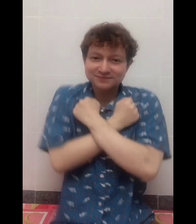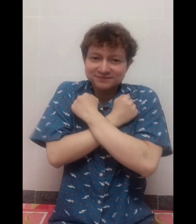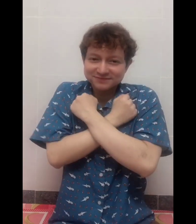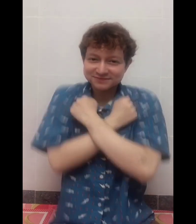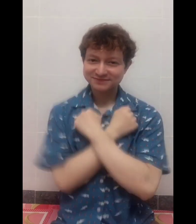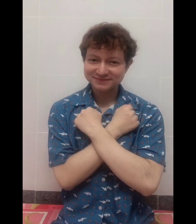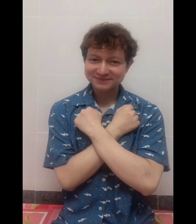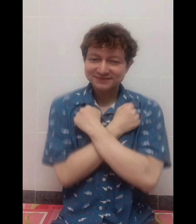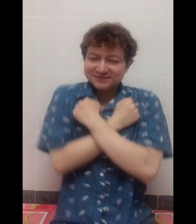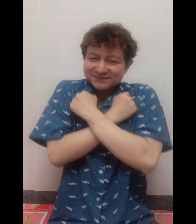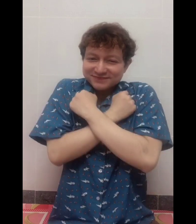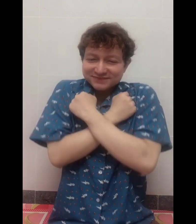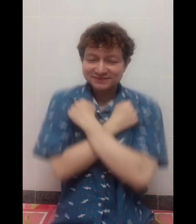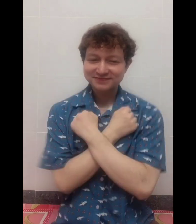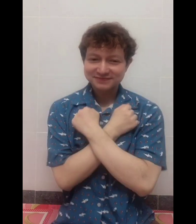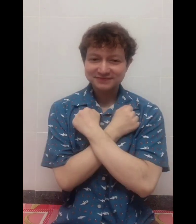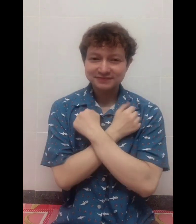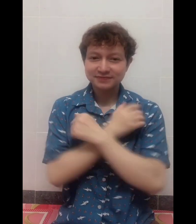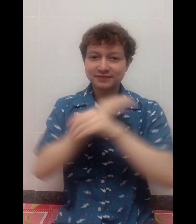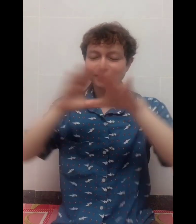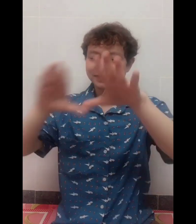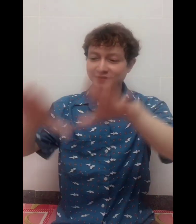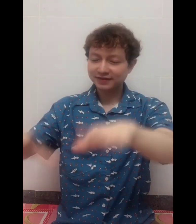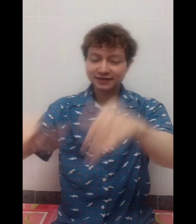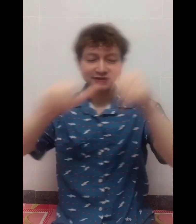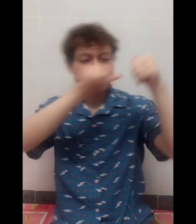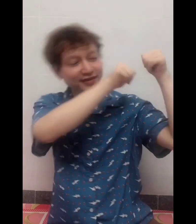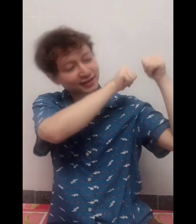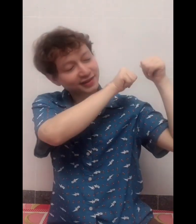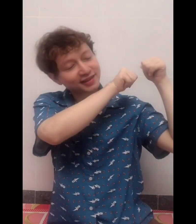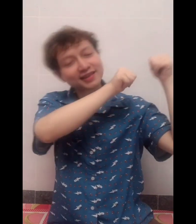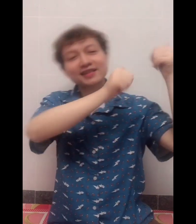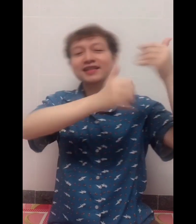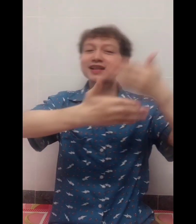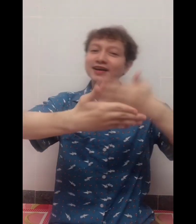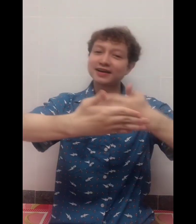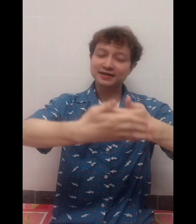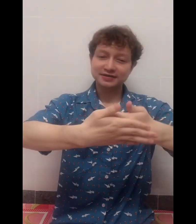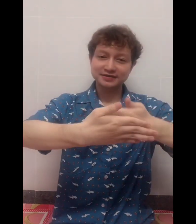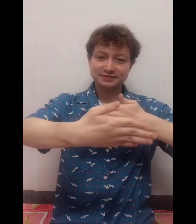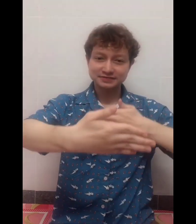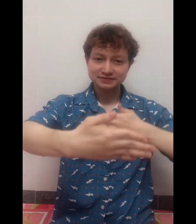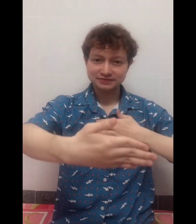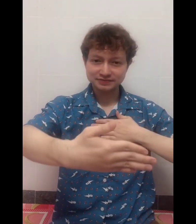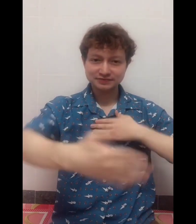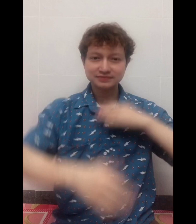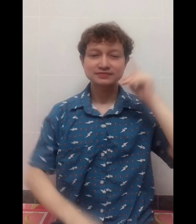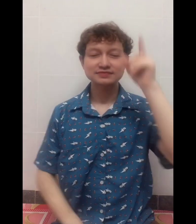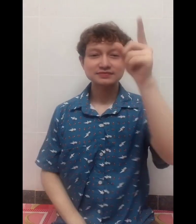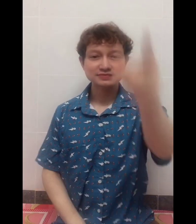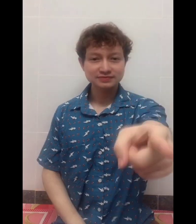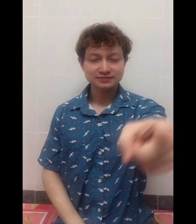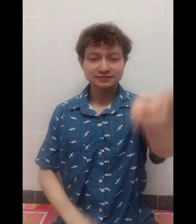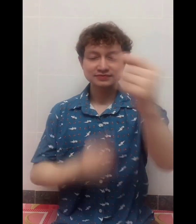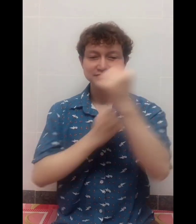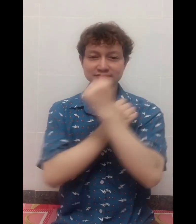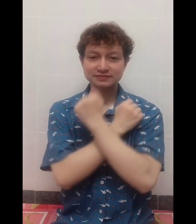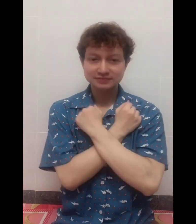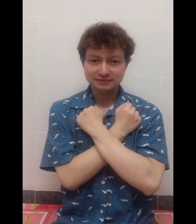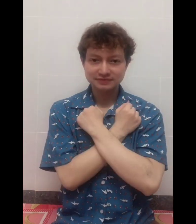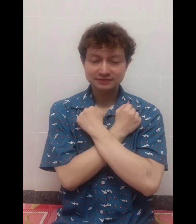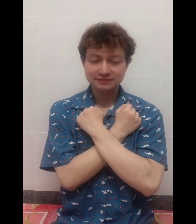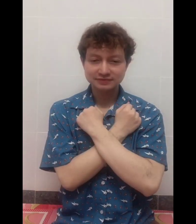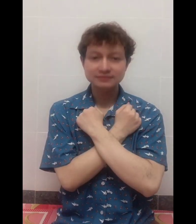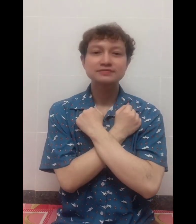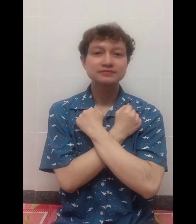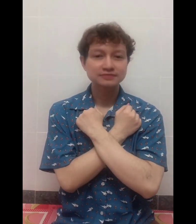1, 2, 3 và lặp lại. Live before you love